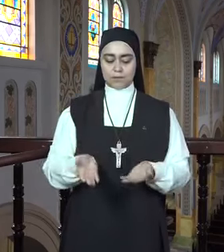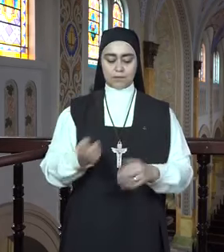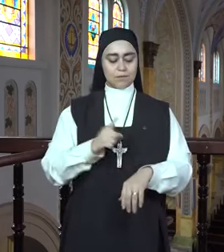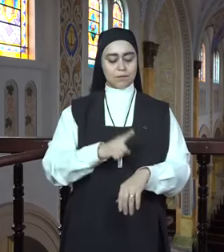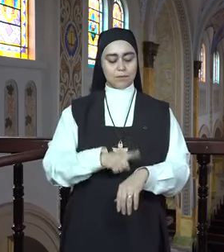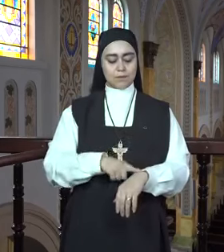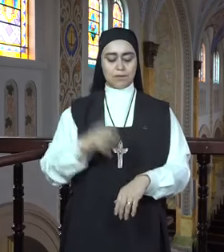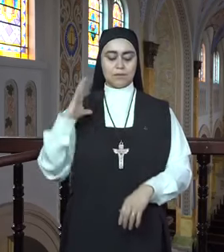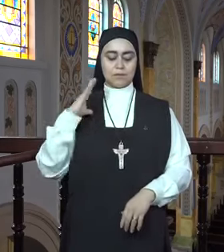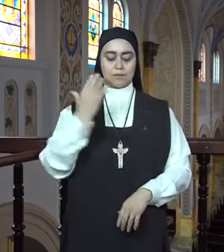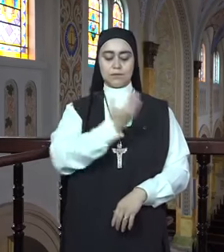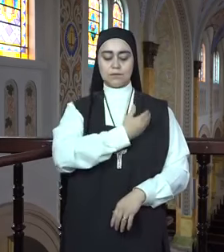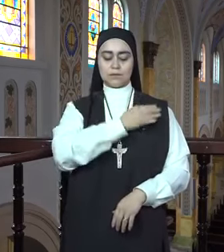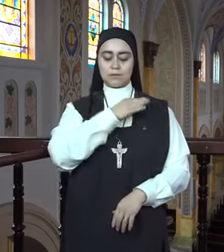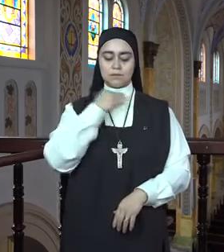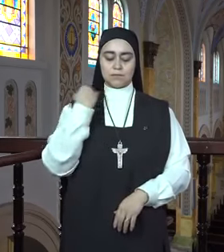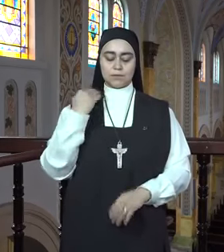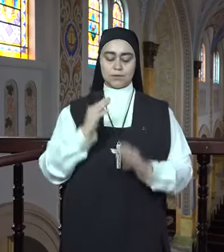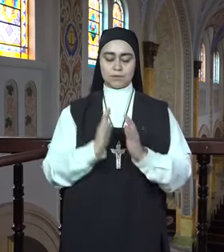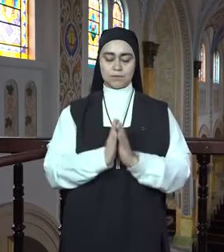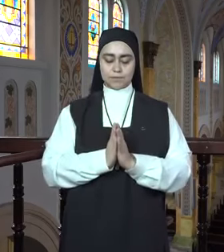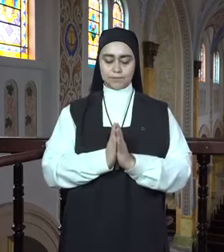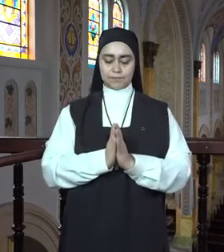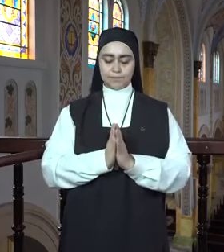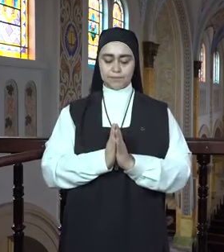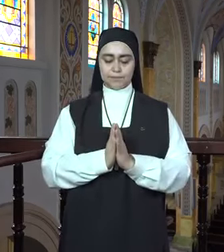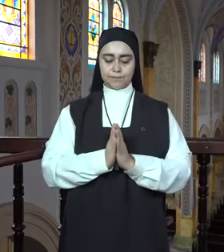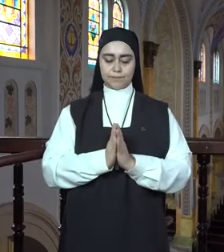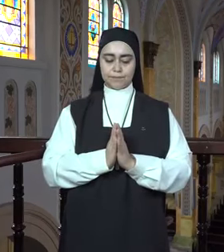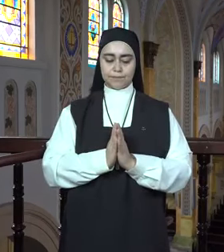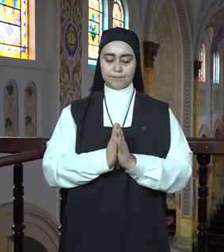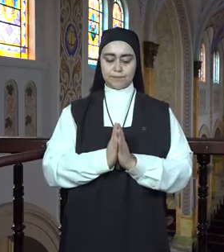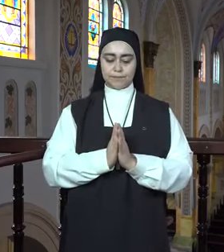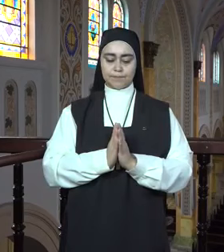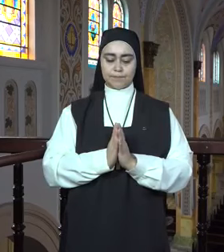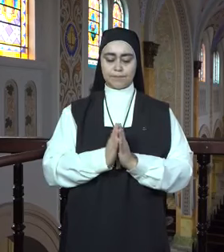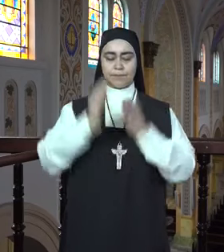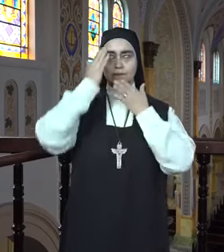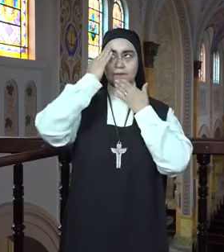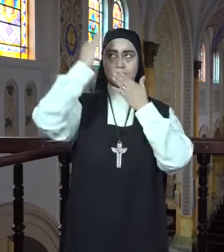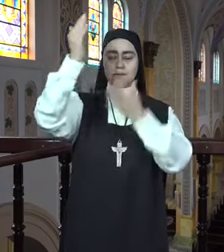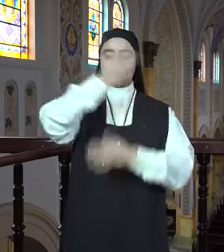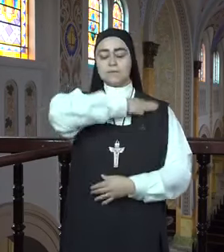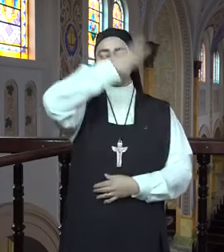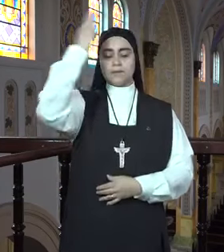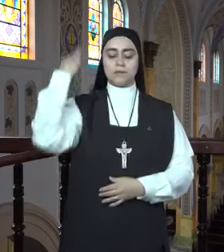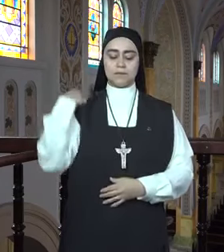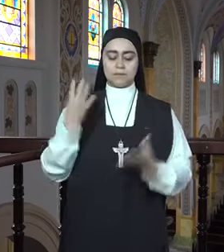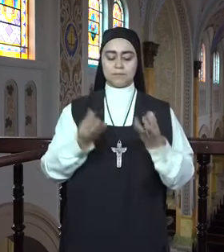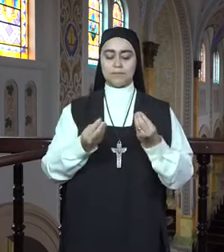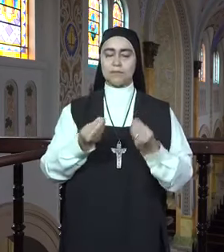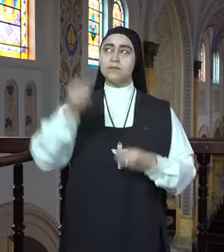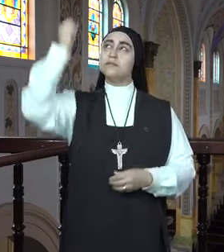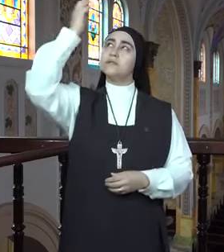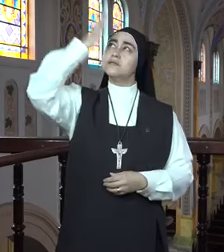pecadores, agora e na hora de nossa morte. Amém. Ave Maria, cheia de graça,